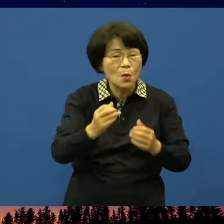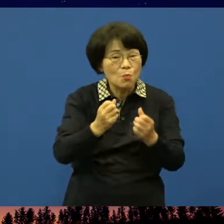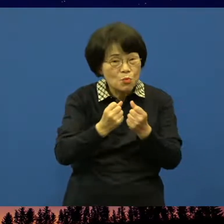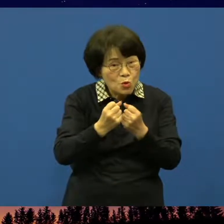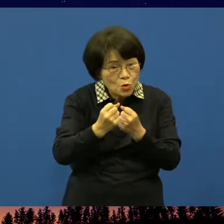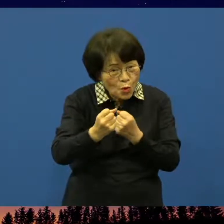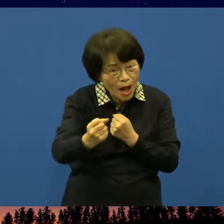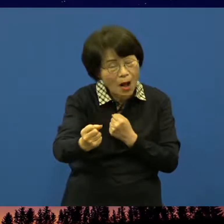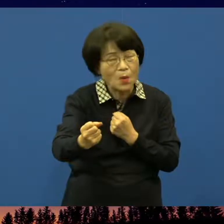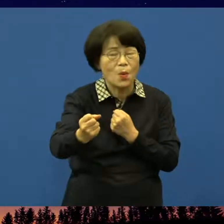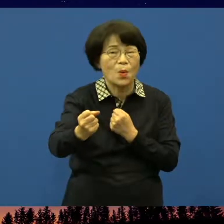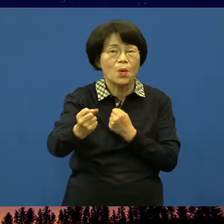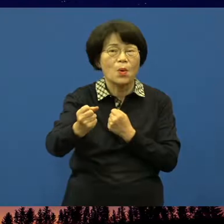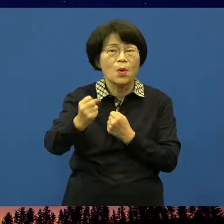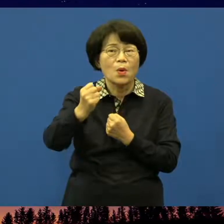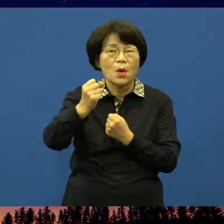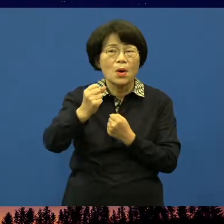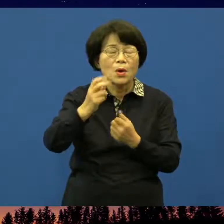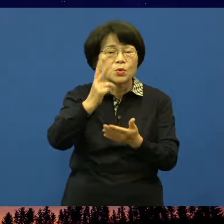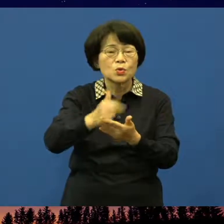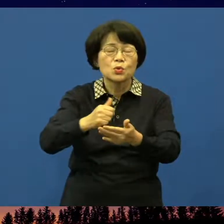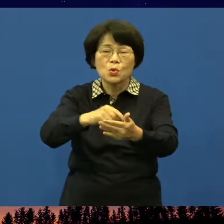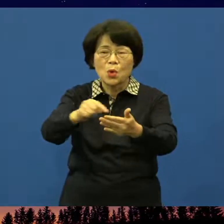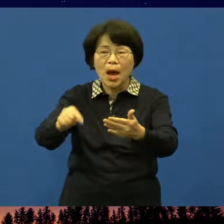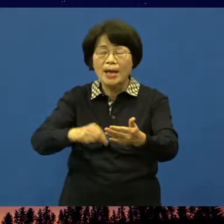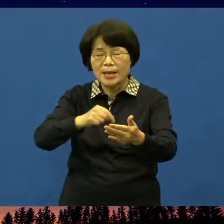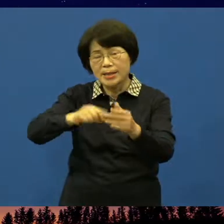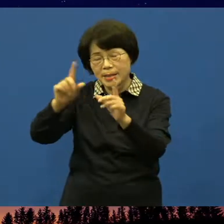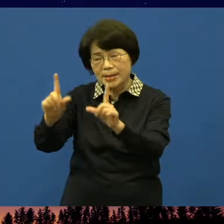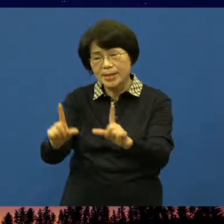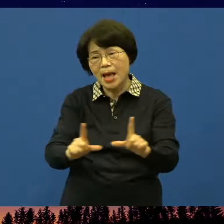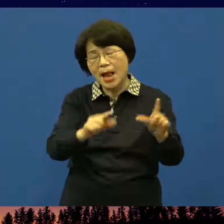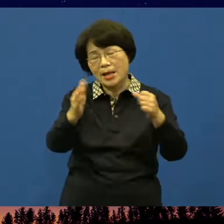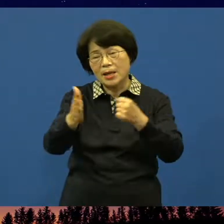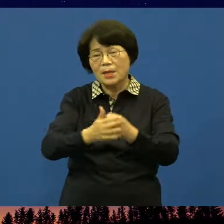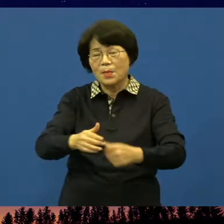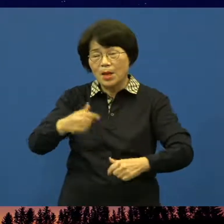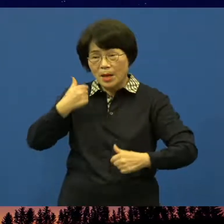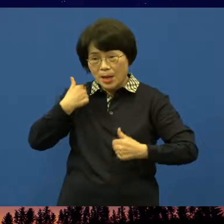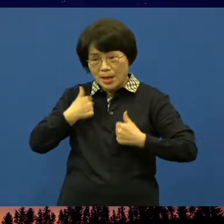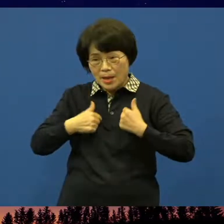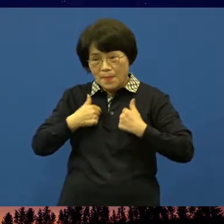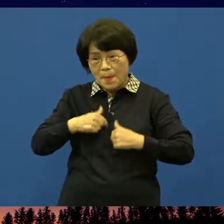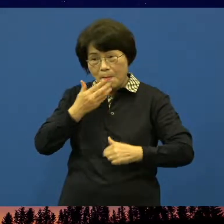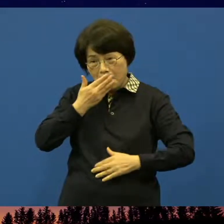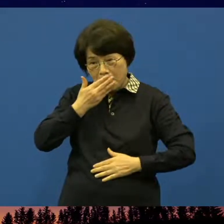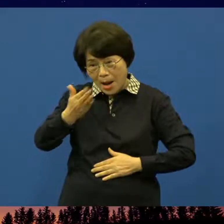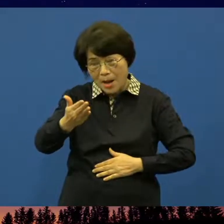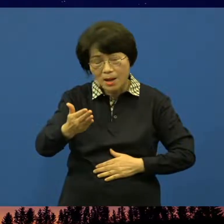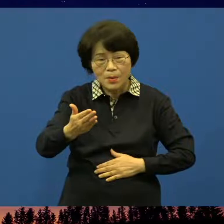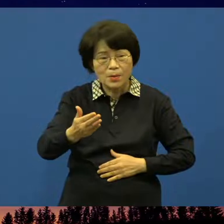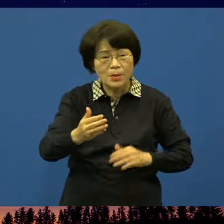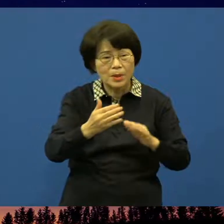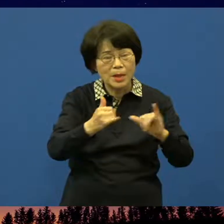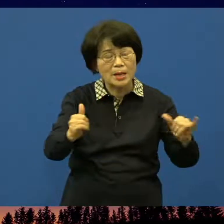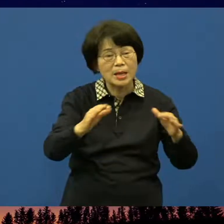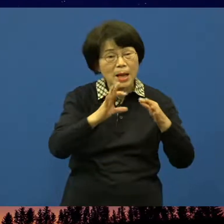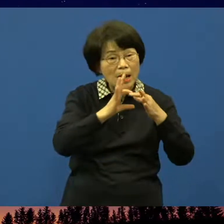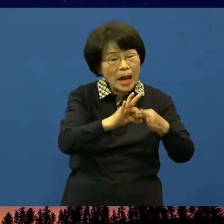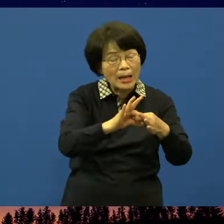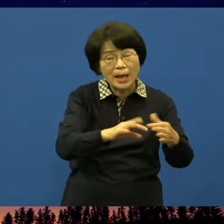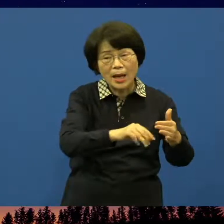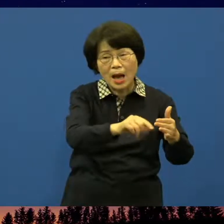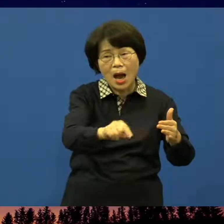일어난다 할지라도 이미 주 안에서 우리가 살고 있기 때문에 기뻐할 수밖에 없고 또 우리는 다른 사람과 관계